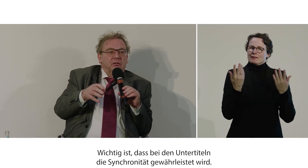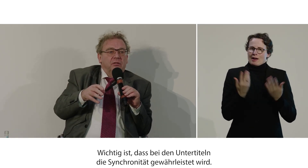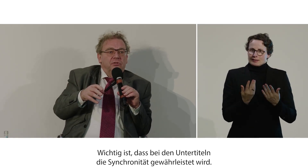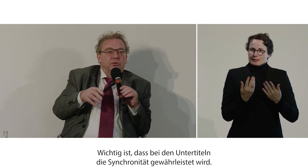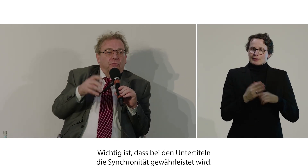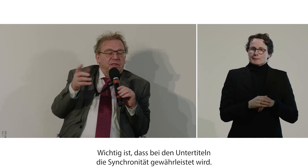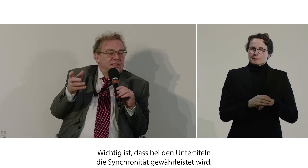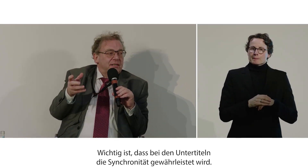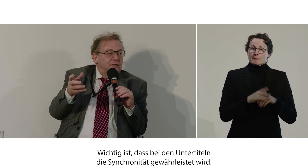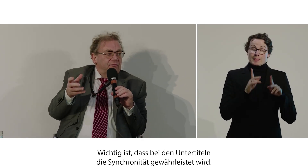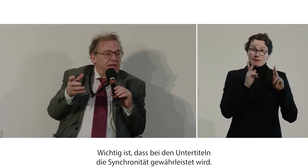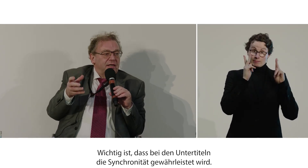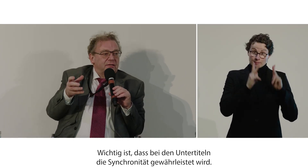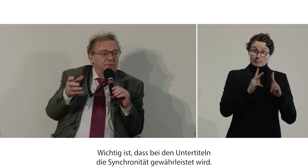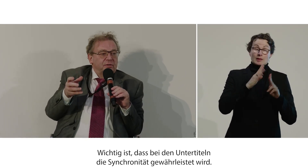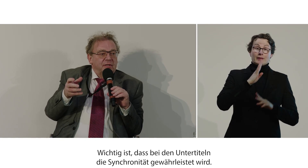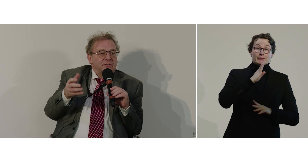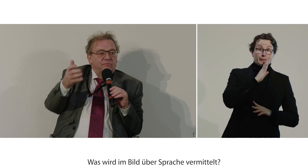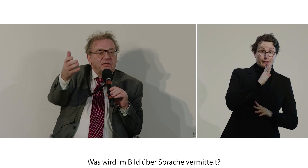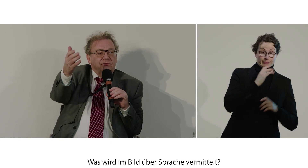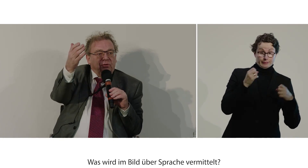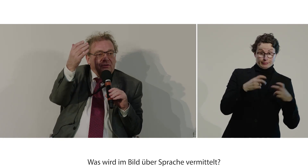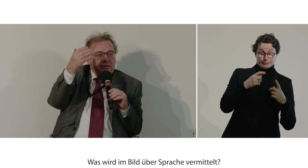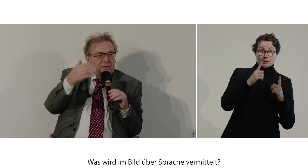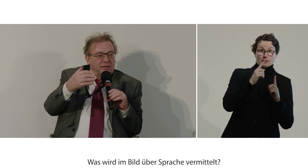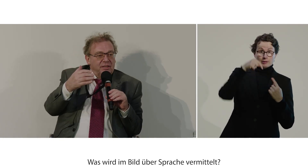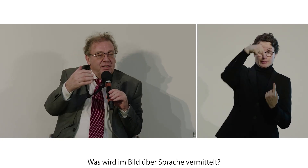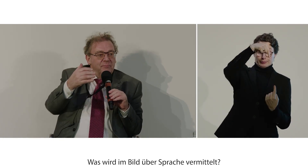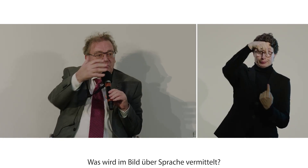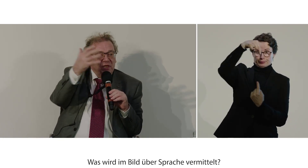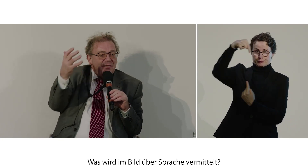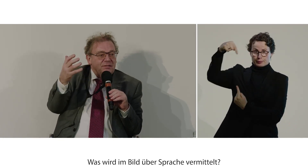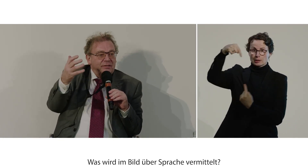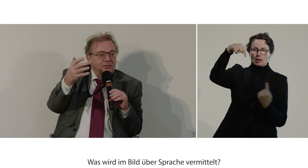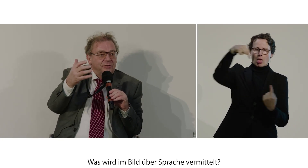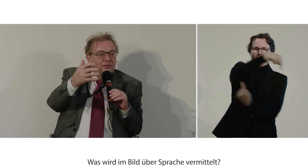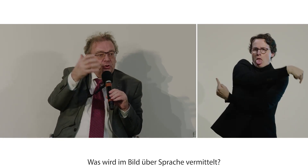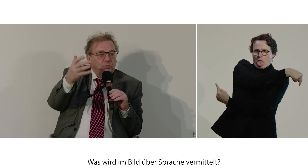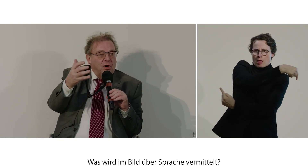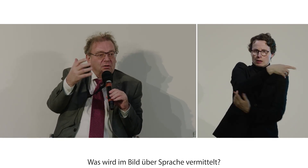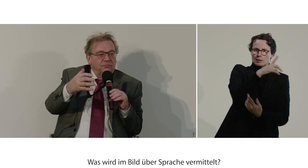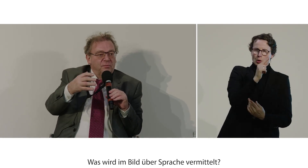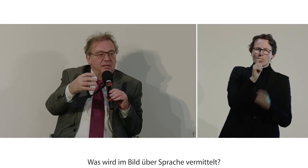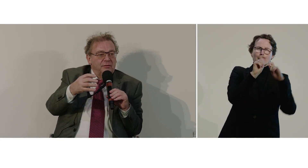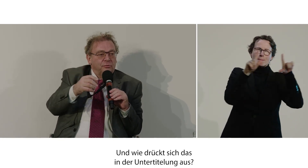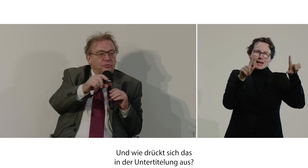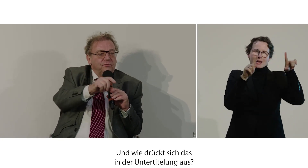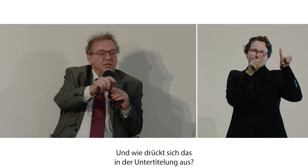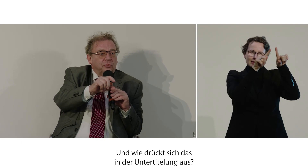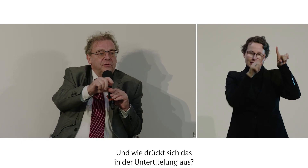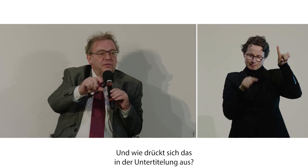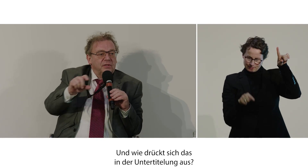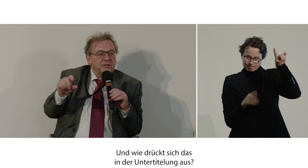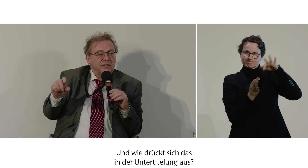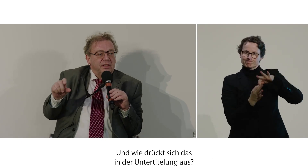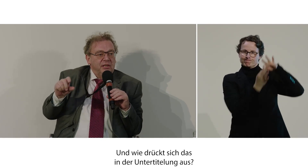die Synchronität gewährleistet wird. Also was wird im Bild, in der Sprache vermittelt und